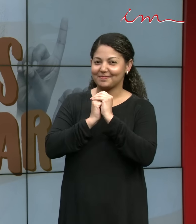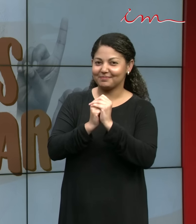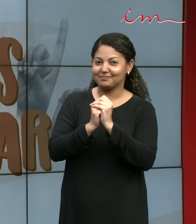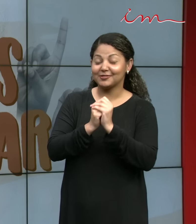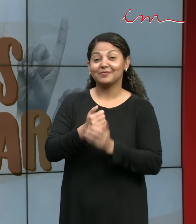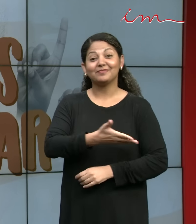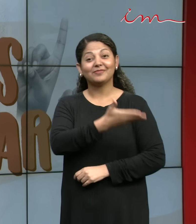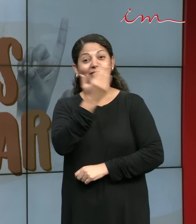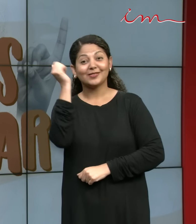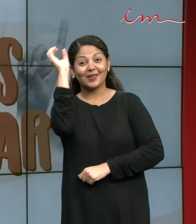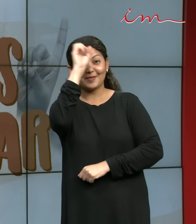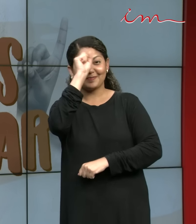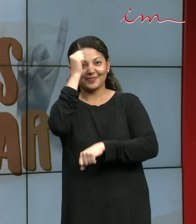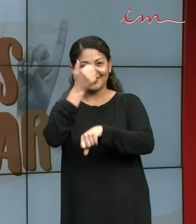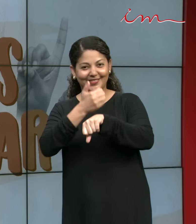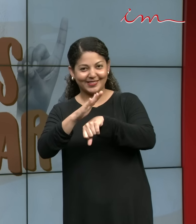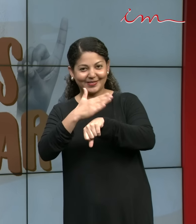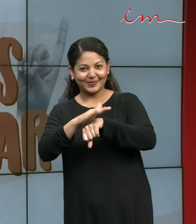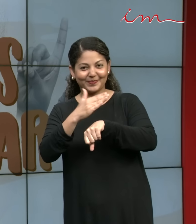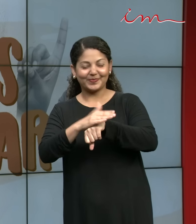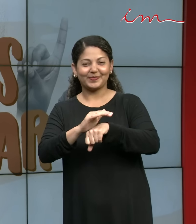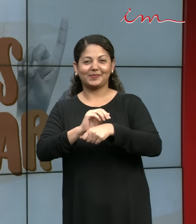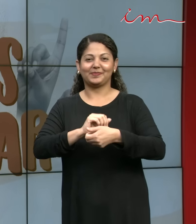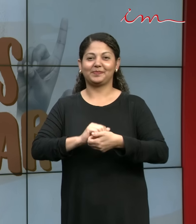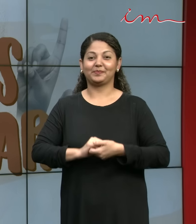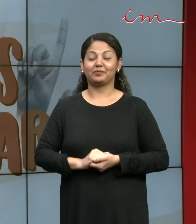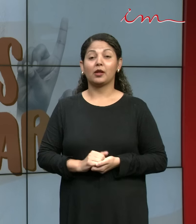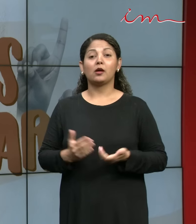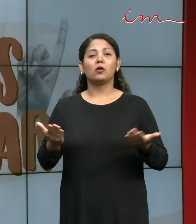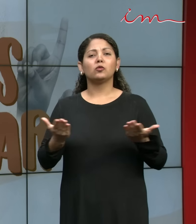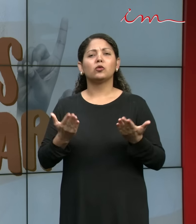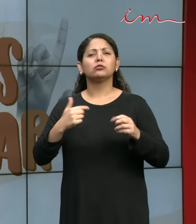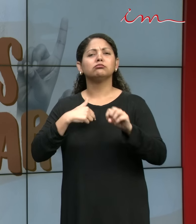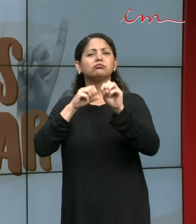Saudamos a todos com a paz do Senhor Jesus. E aí, vamos praticar?